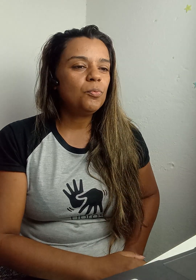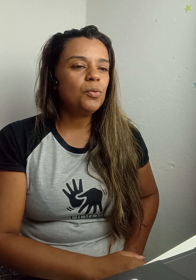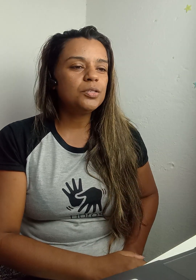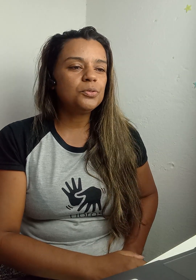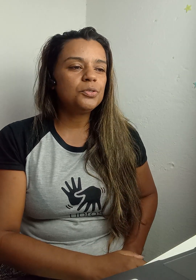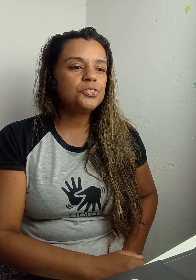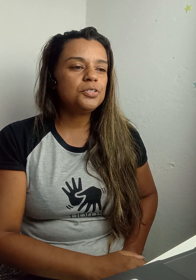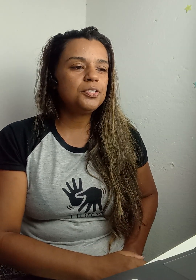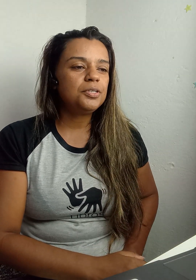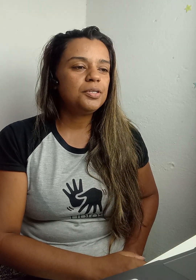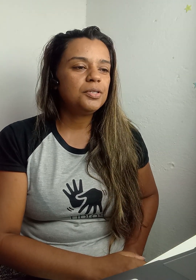Boa noite.